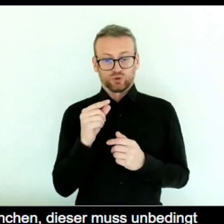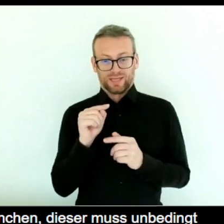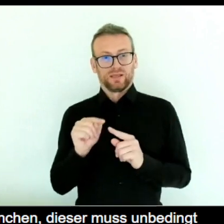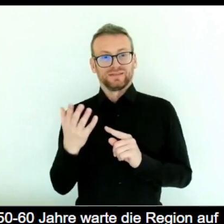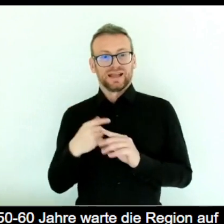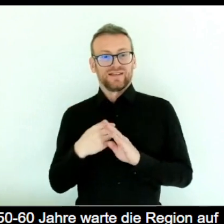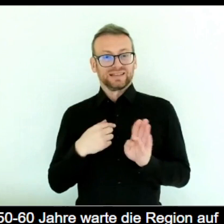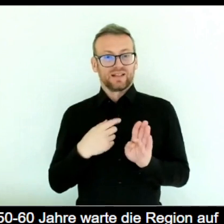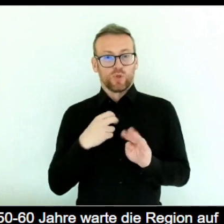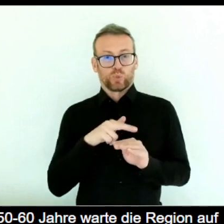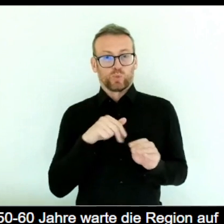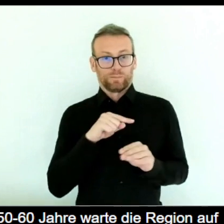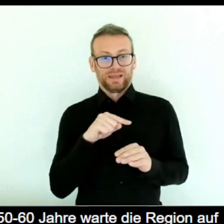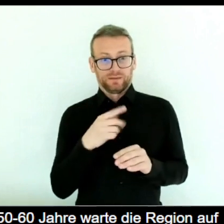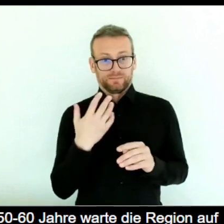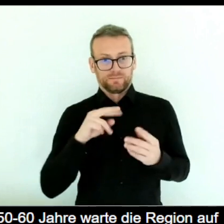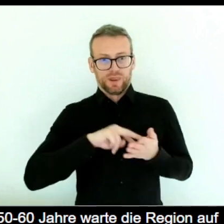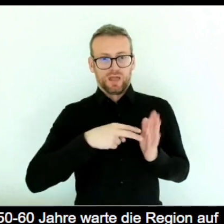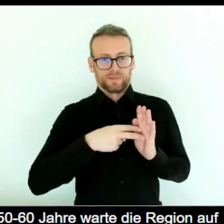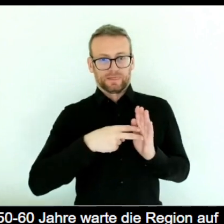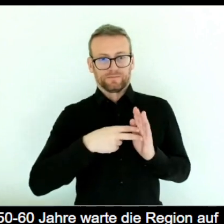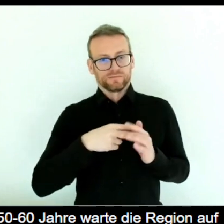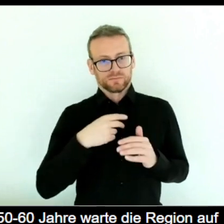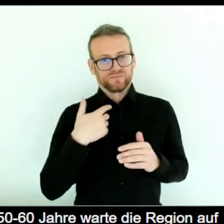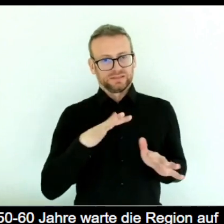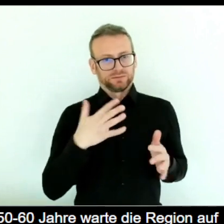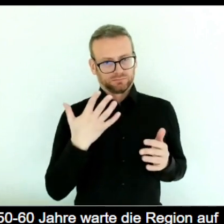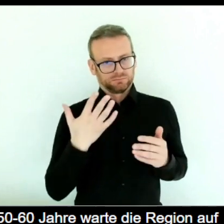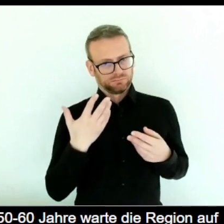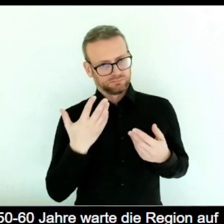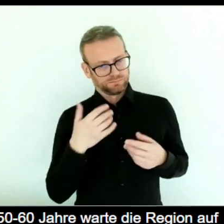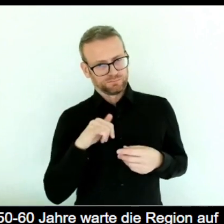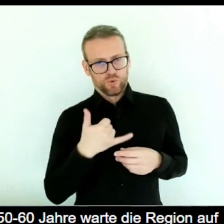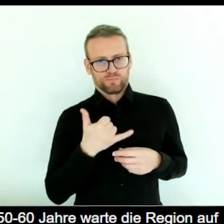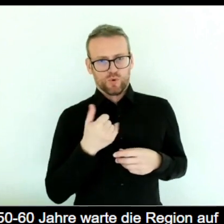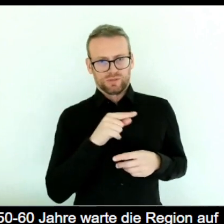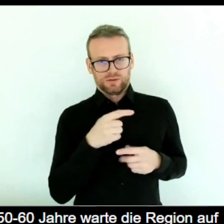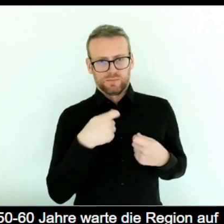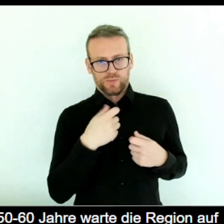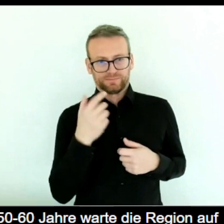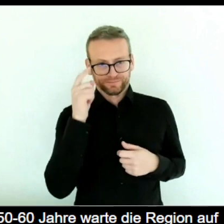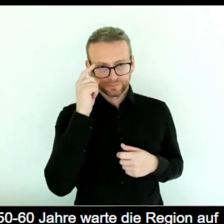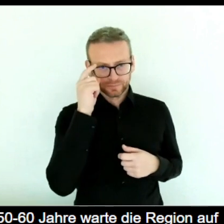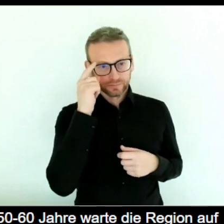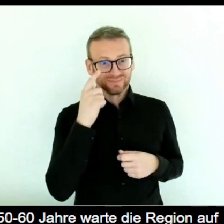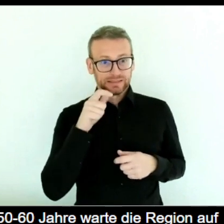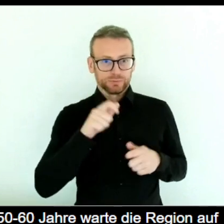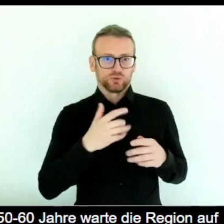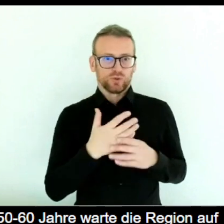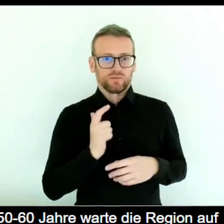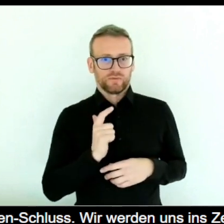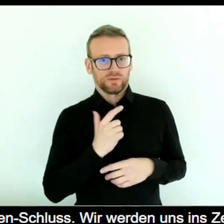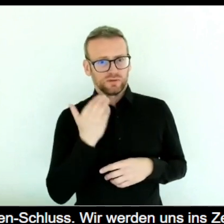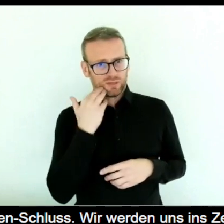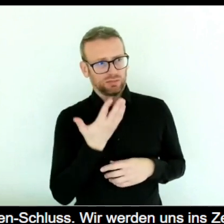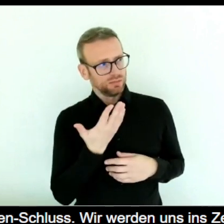Irgendjemand muss aber noch Geld auch verdienen, dass wir alle Ansprüche, die an den Staat gestellt werden, auch erfüllen können. Und ich kann nur sagen, beim